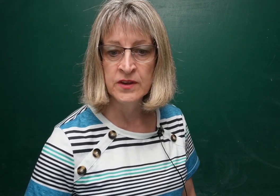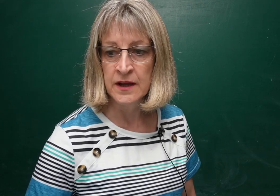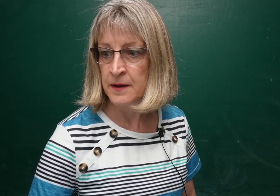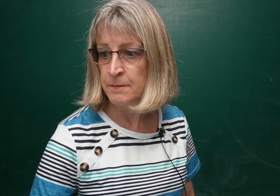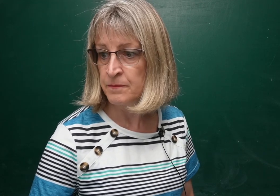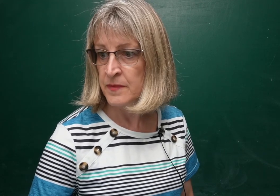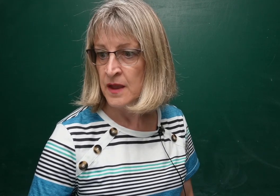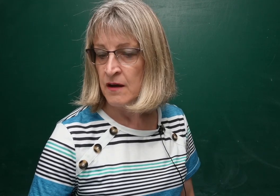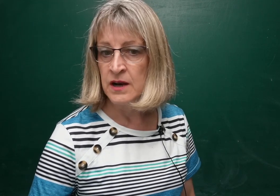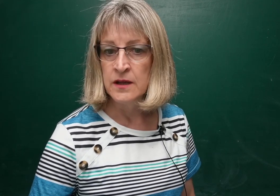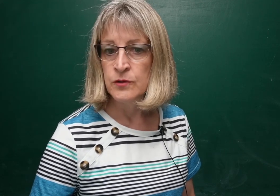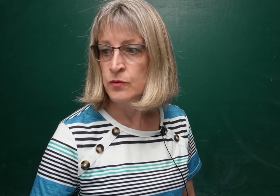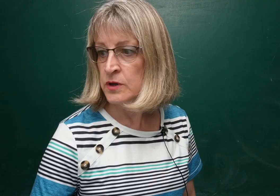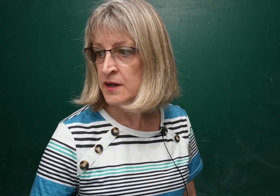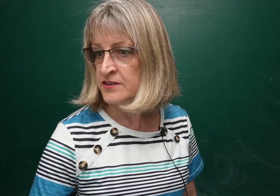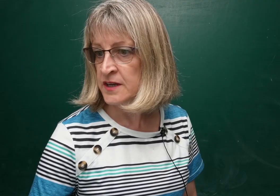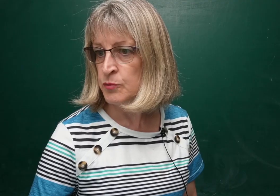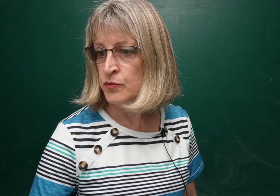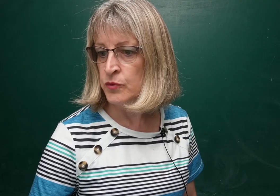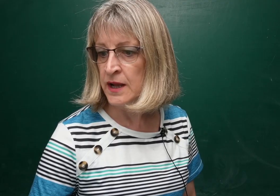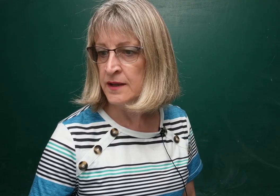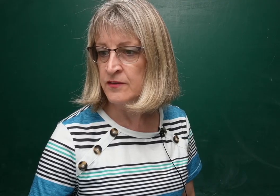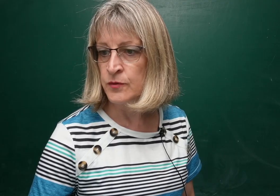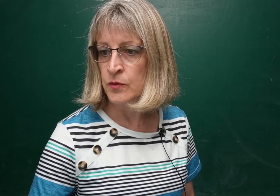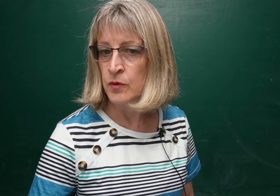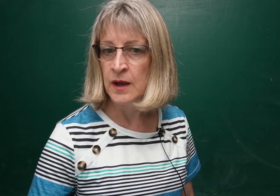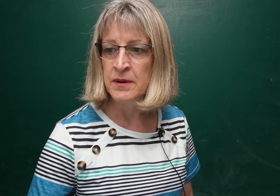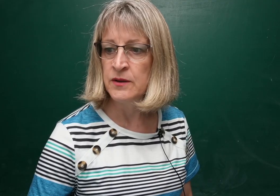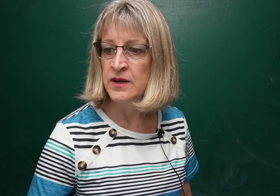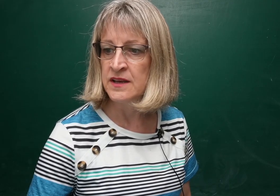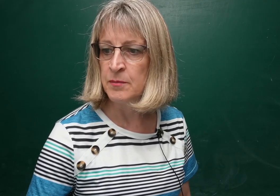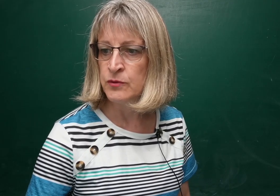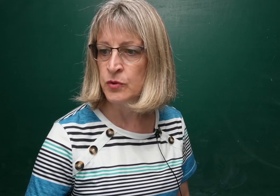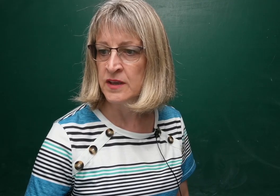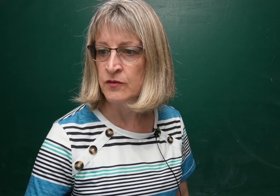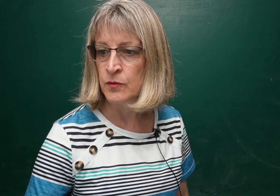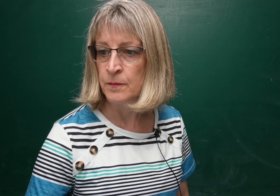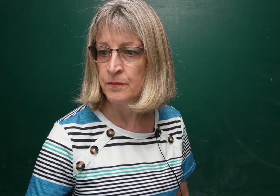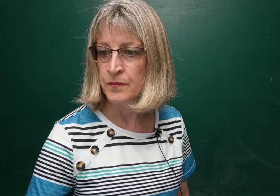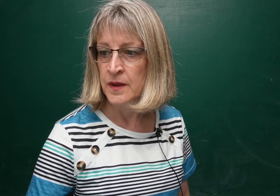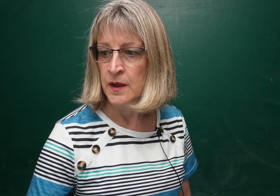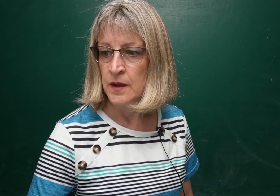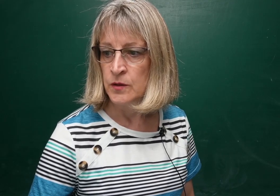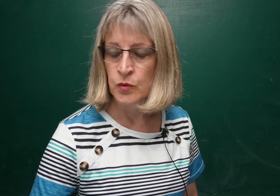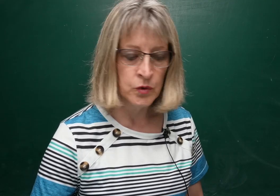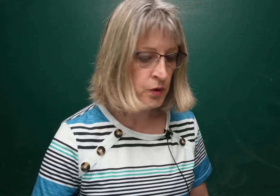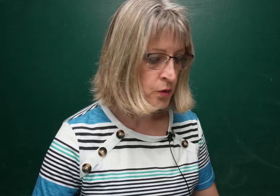hein. Voilà, donc là, j'ai répondu à la question. A priori, il n'y a pas d'autres questions. Donc, on